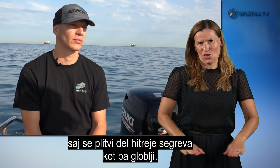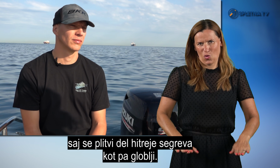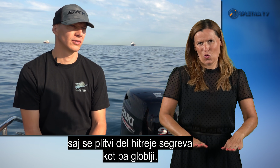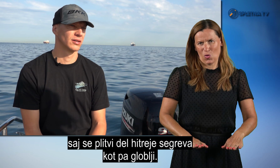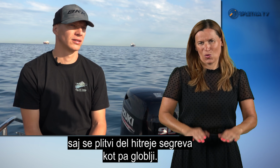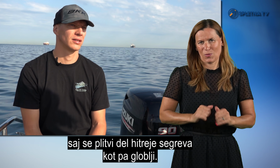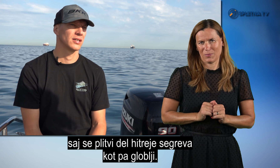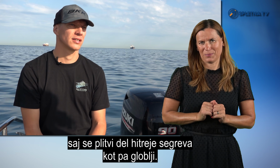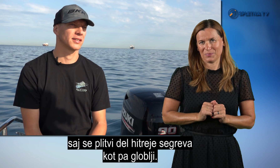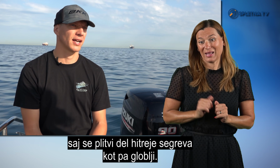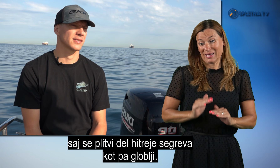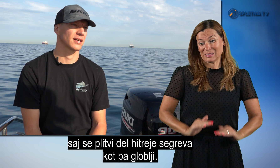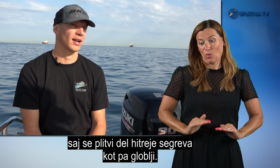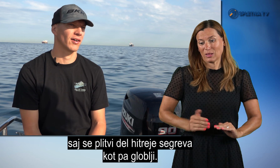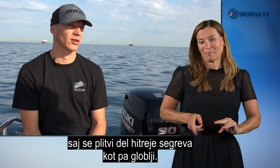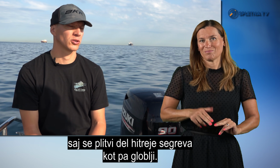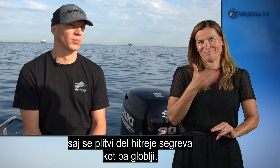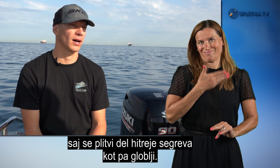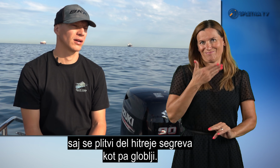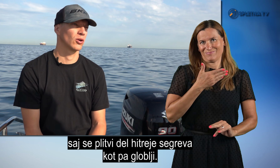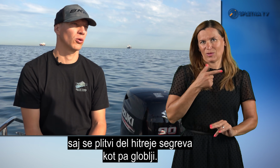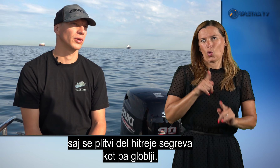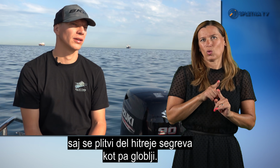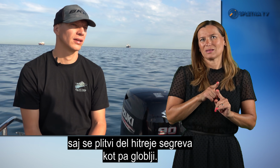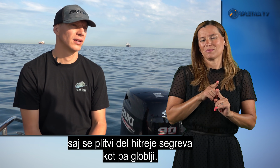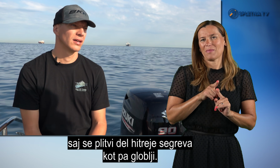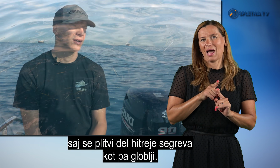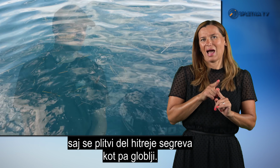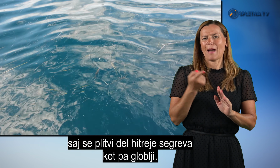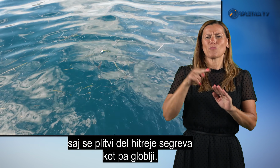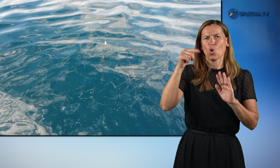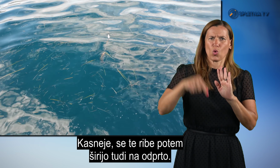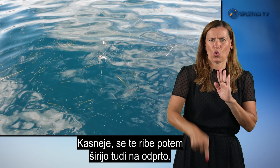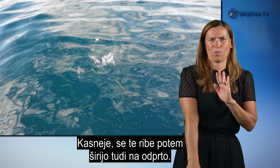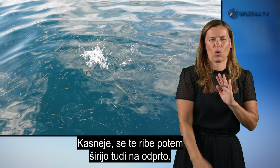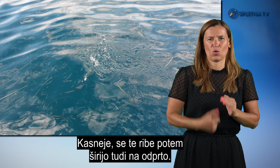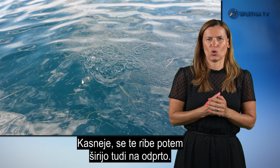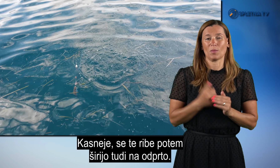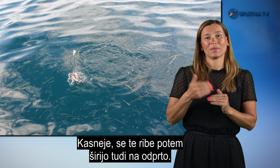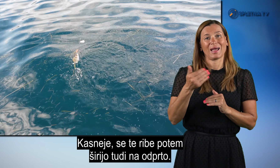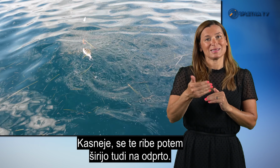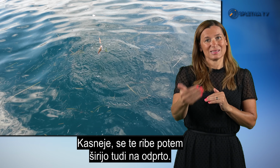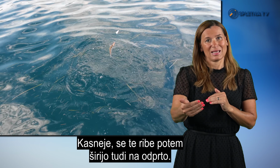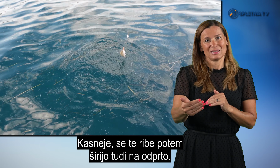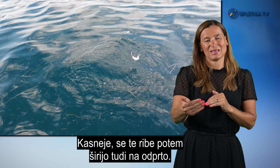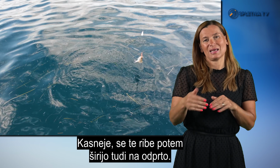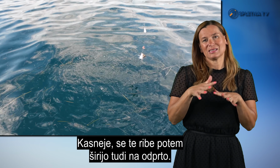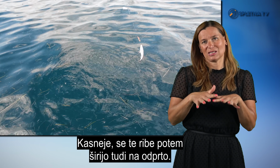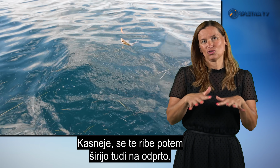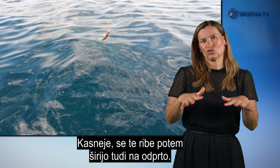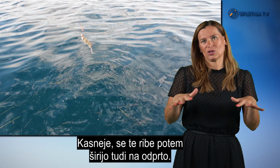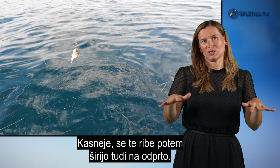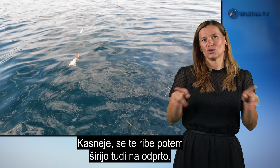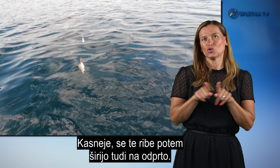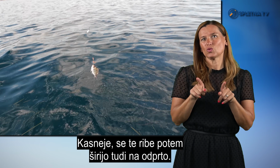del hitreje segreva kot pa globi. Kasneje se te ribe potem širijo tudi